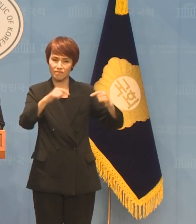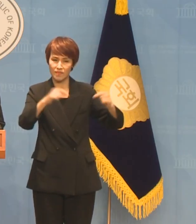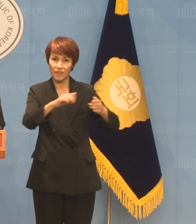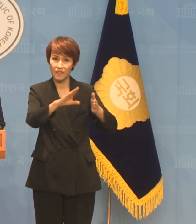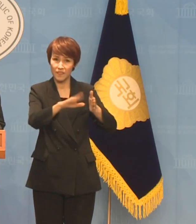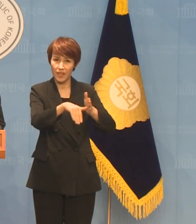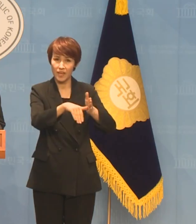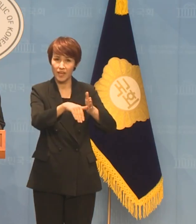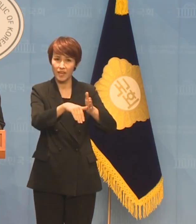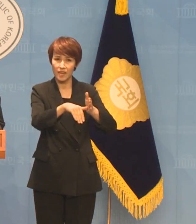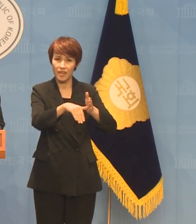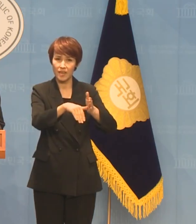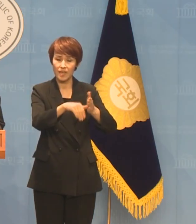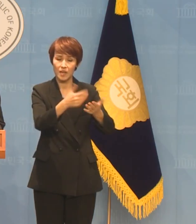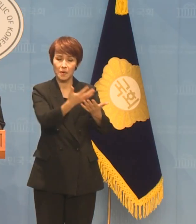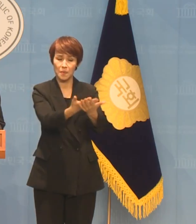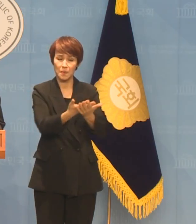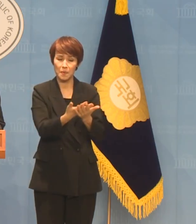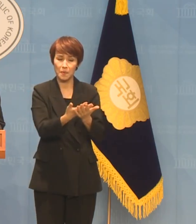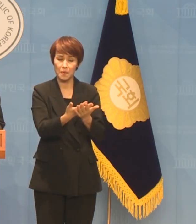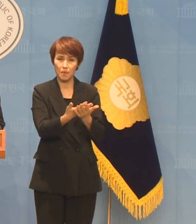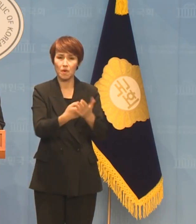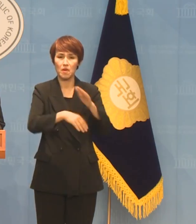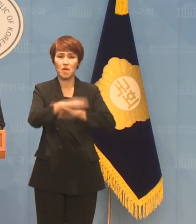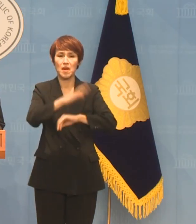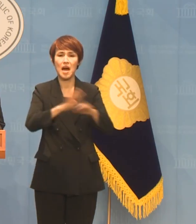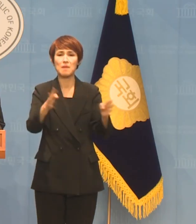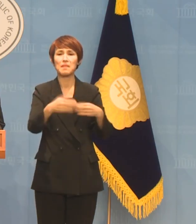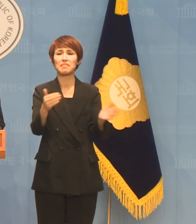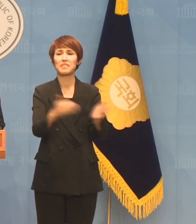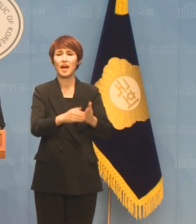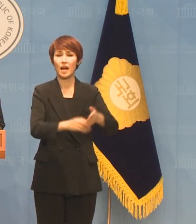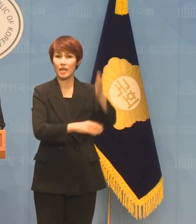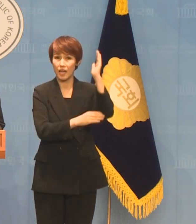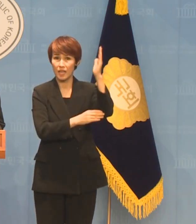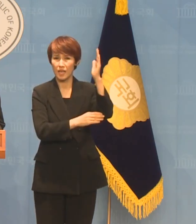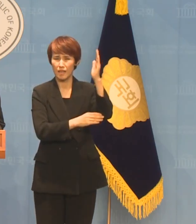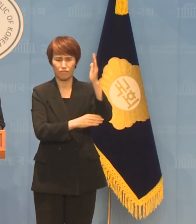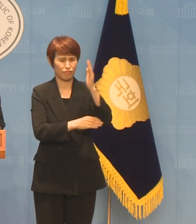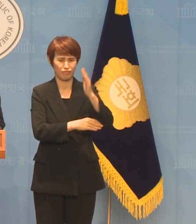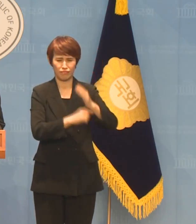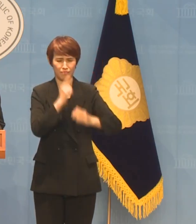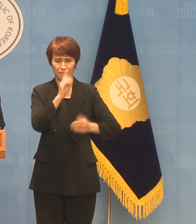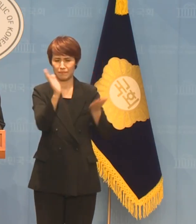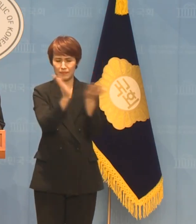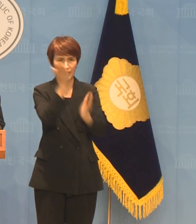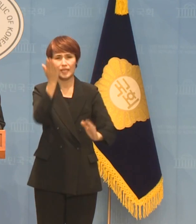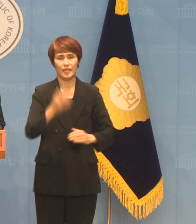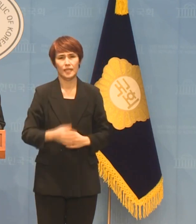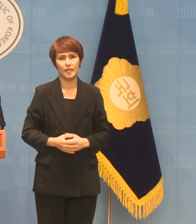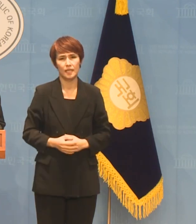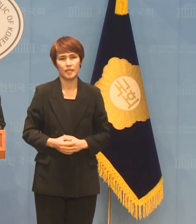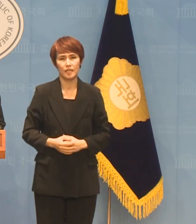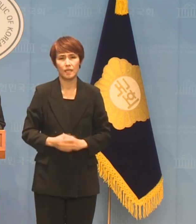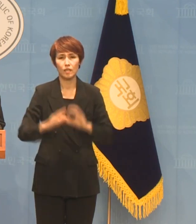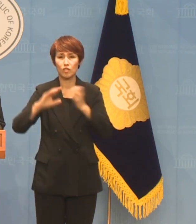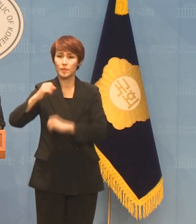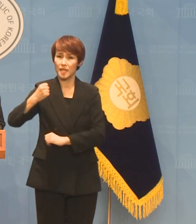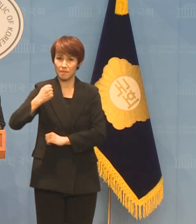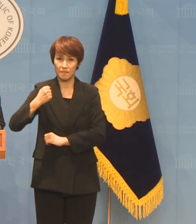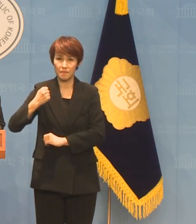초기 단계의 문건 하나로 여야 합의 후보라고 주장하지만 어불성설입니다.